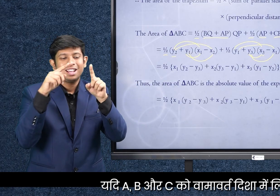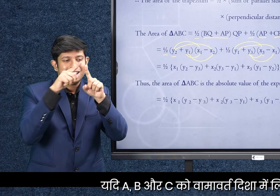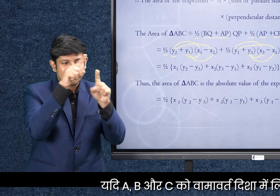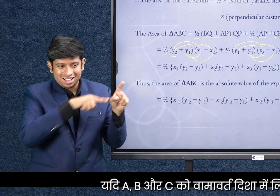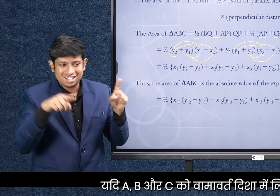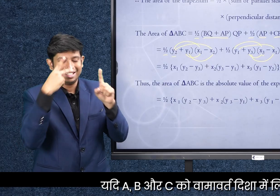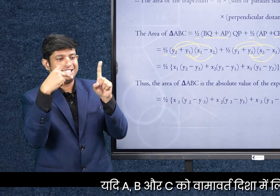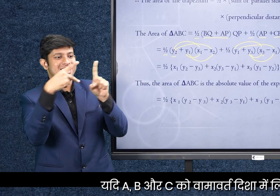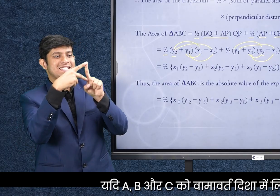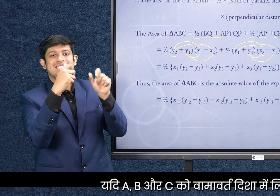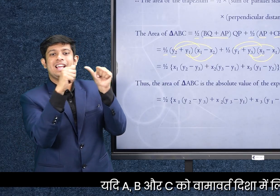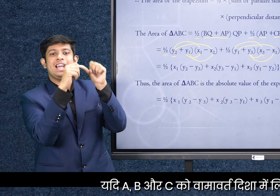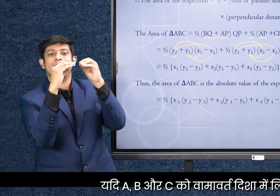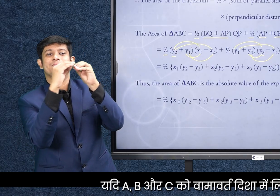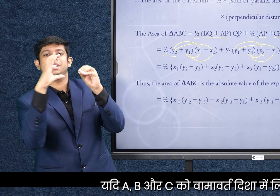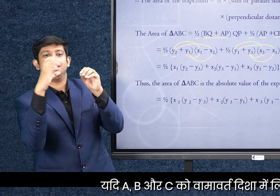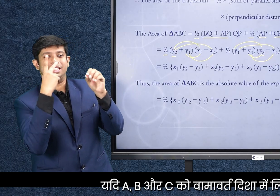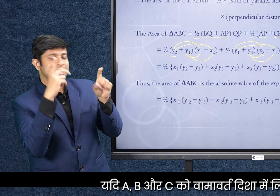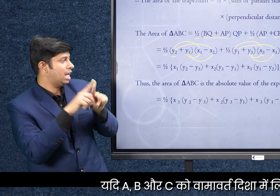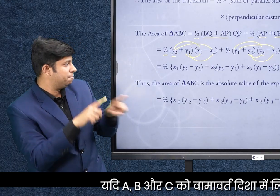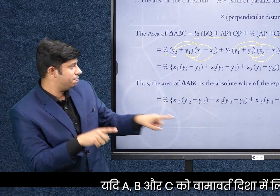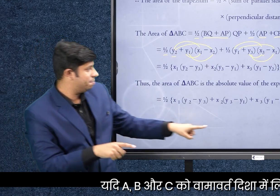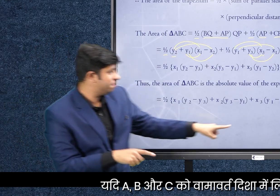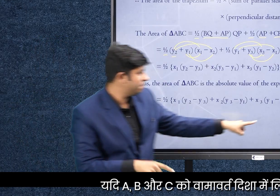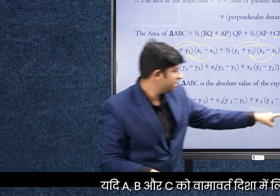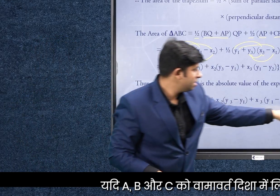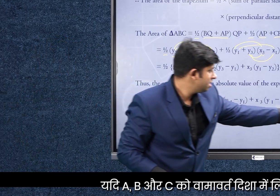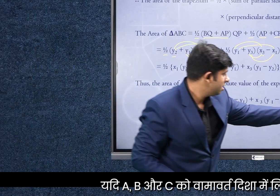को वामावर्त दिशा में लिया जाता है।